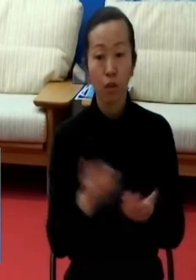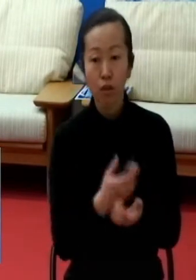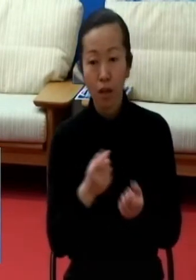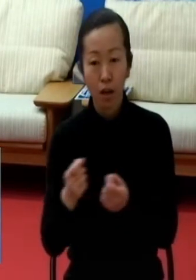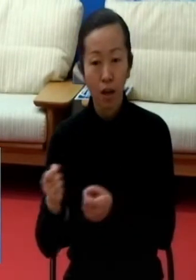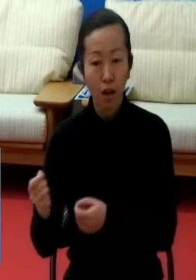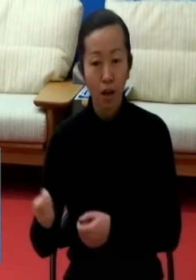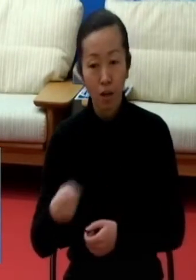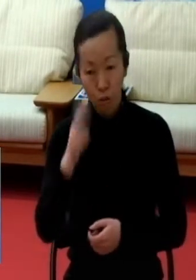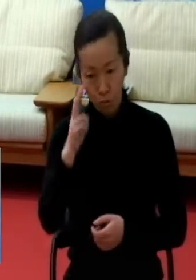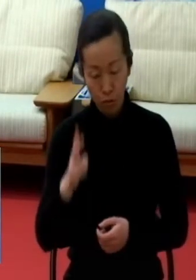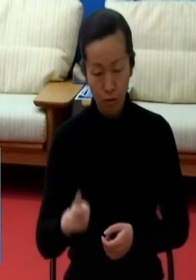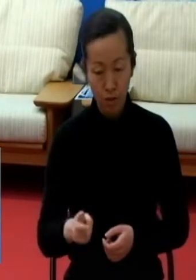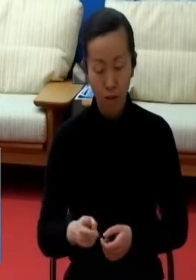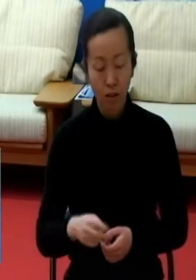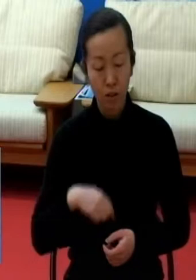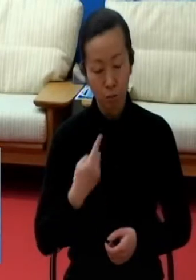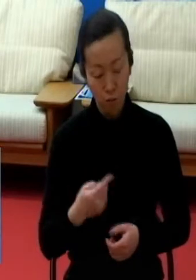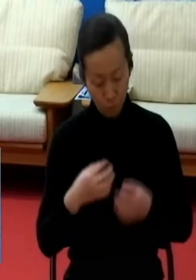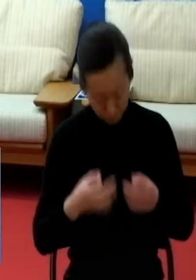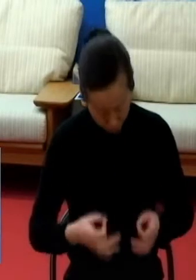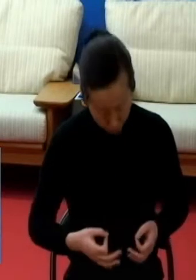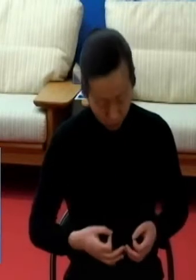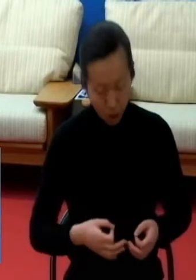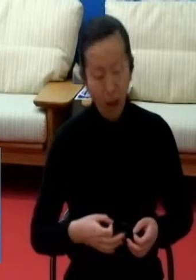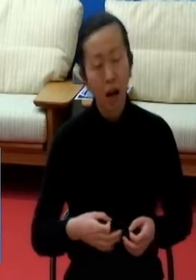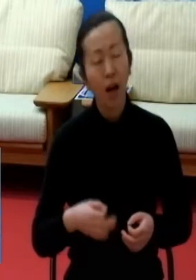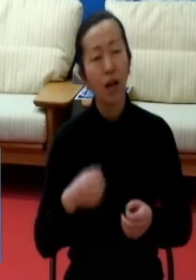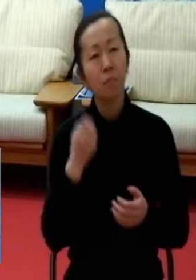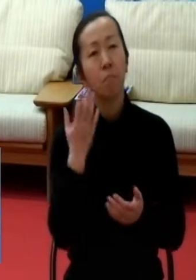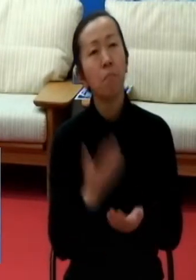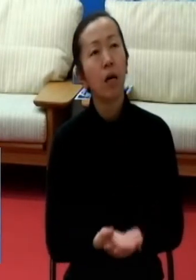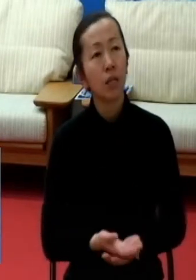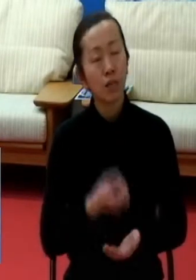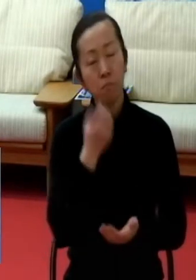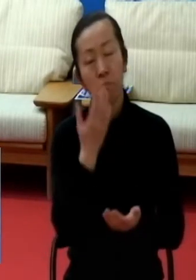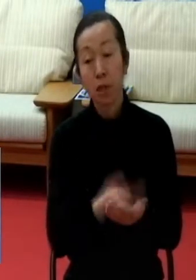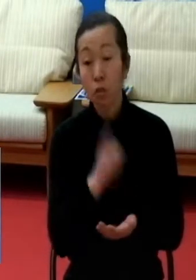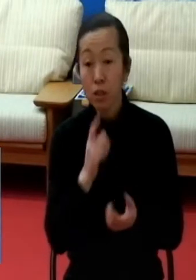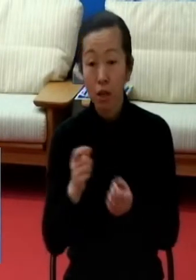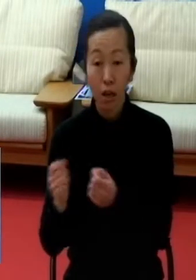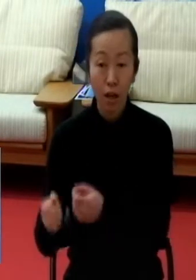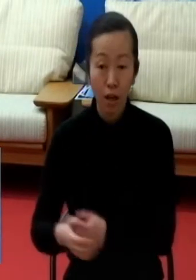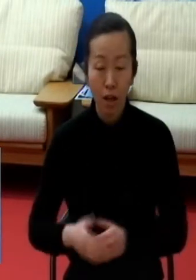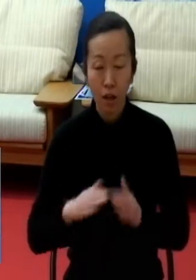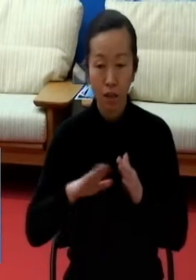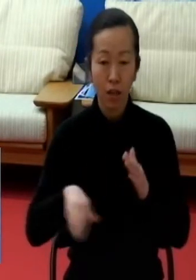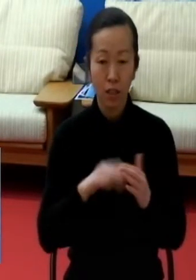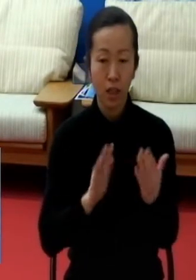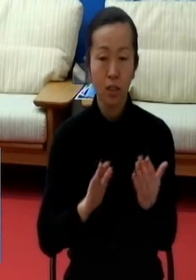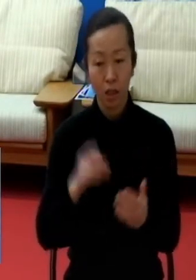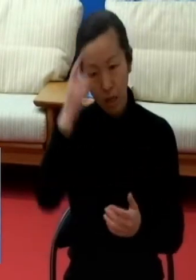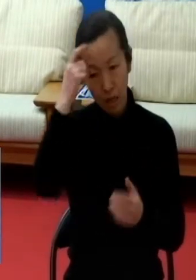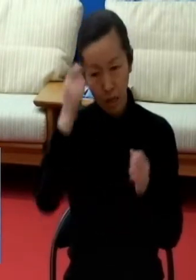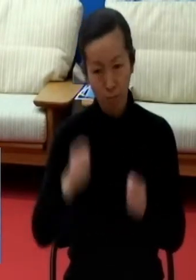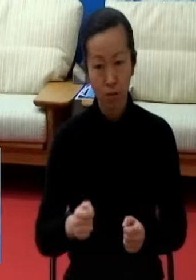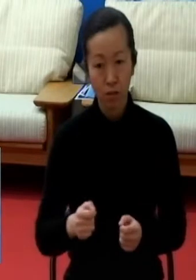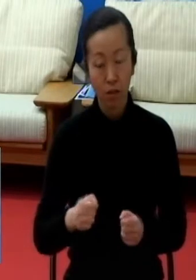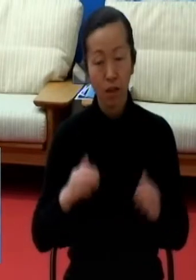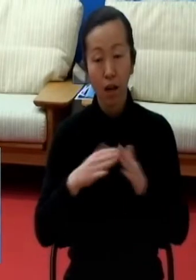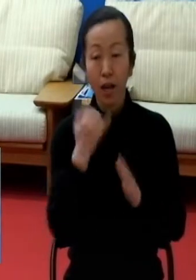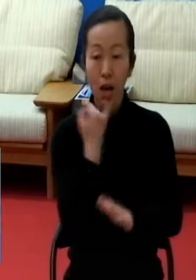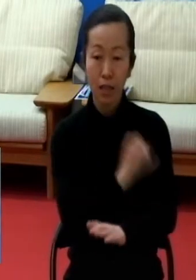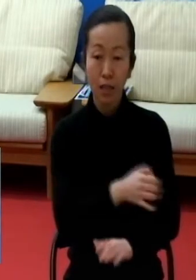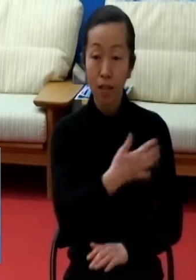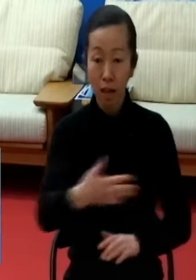됐다고. 私はこうなってしまった。 가문에 흐르는 영적 문제가 태어나면서 우리 개인에게 개입이 되는 거죠. 家計